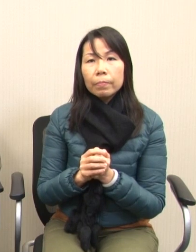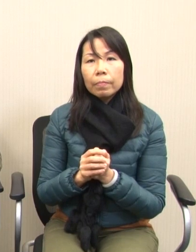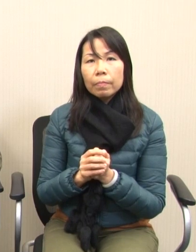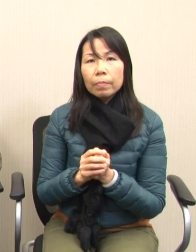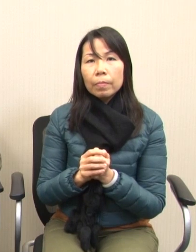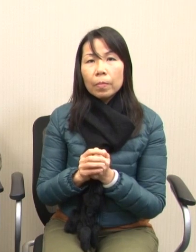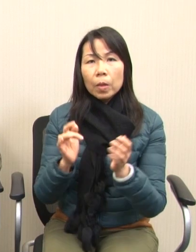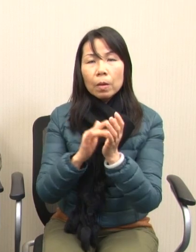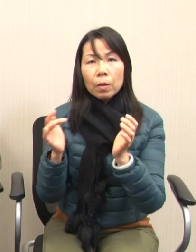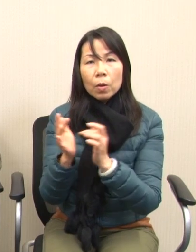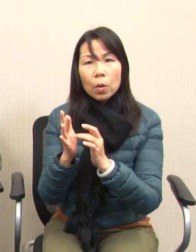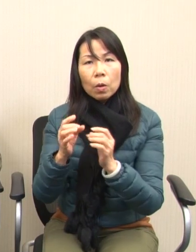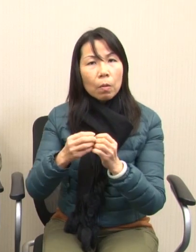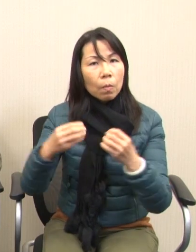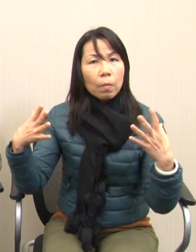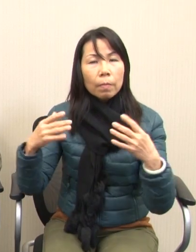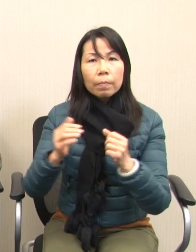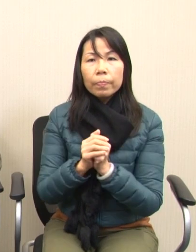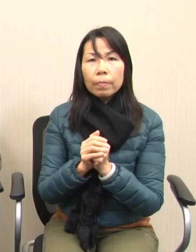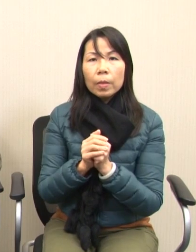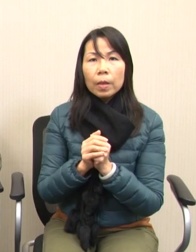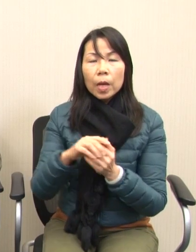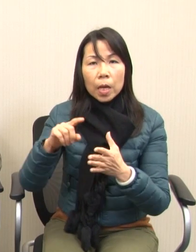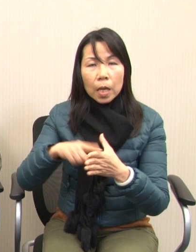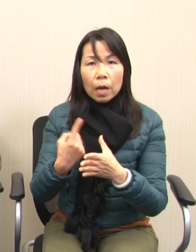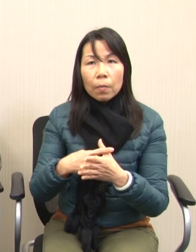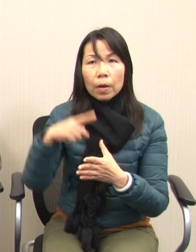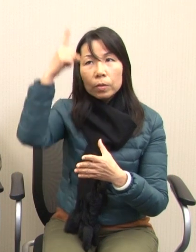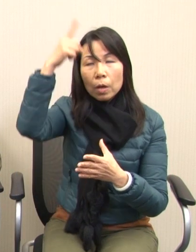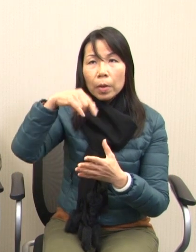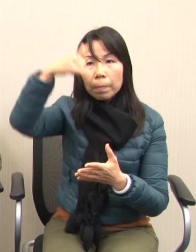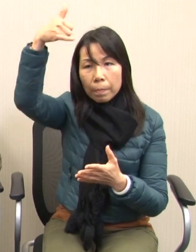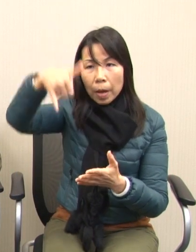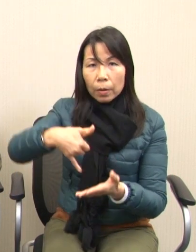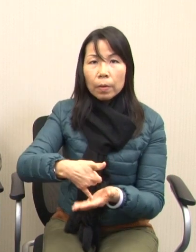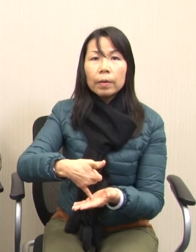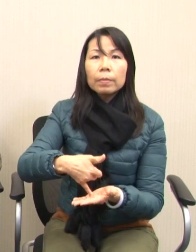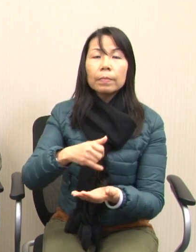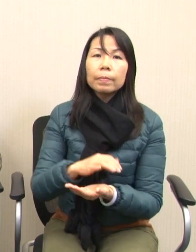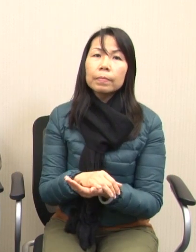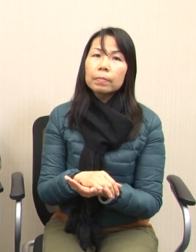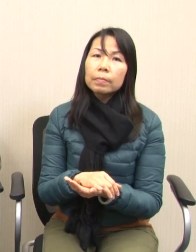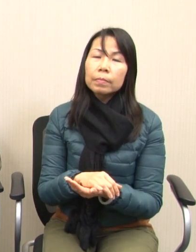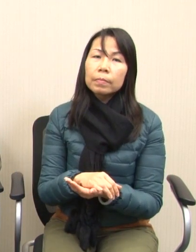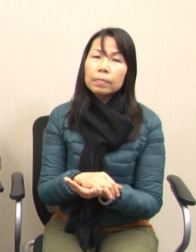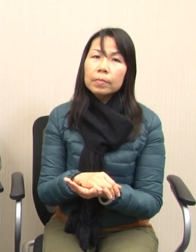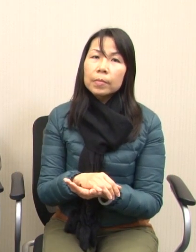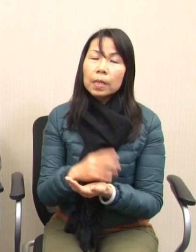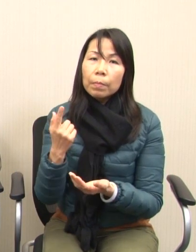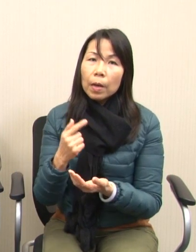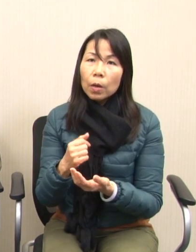點解耶穌偉大咧？耶穌偉大就係上帝叫佢落嚟啊嘛。咁點解摩西偉大